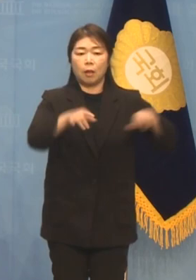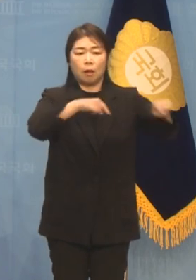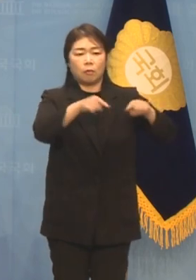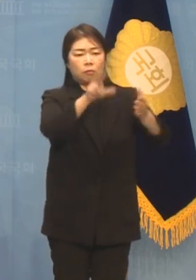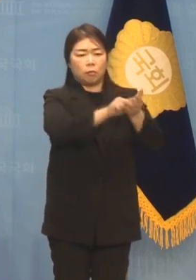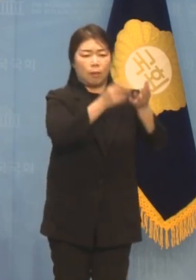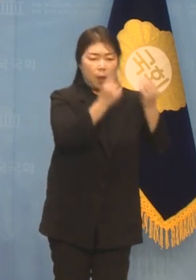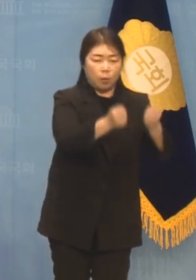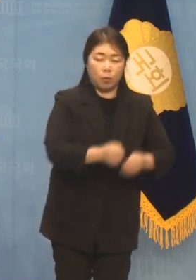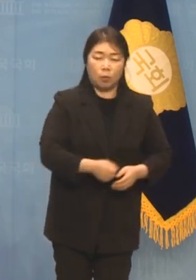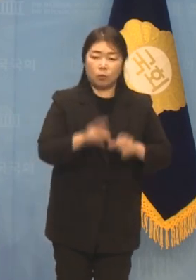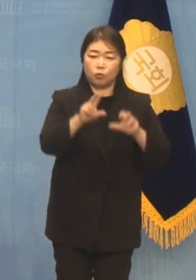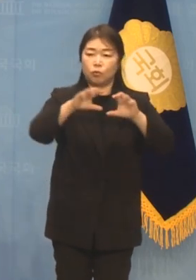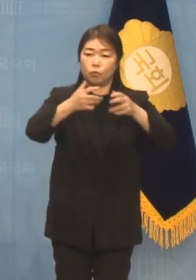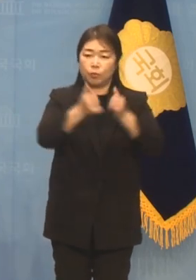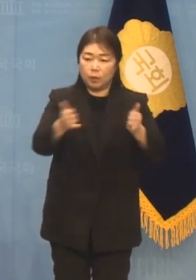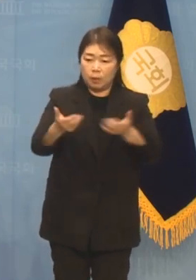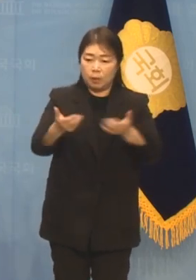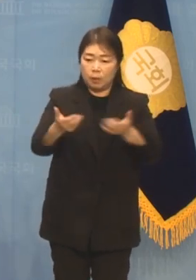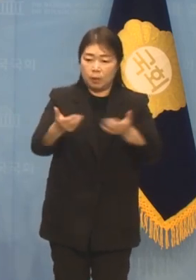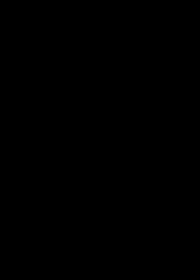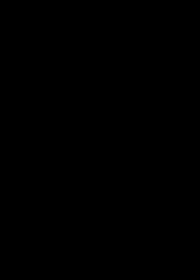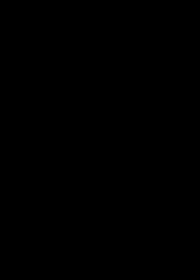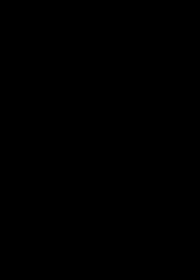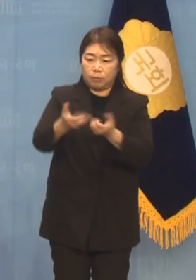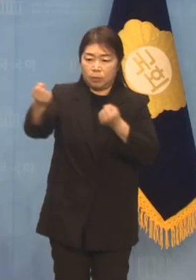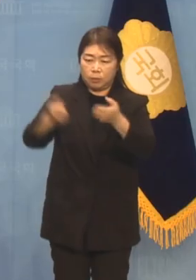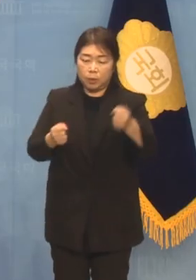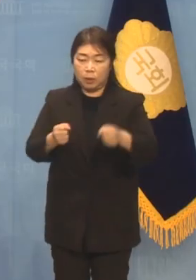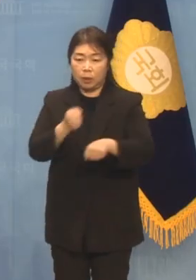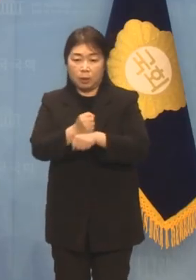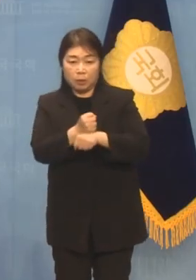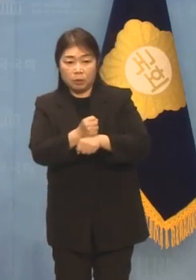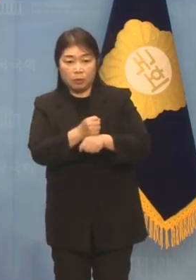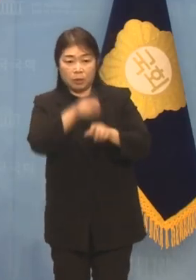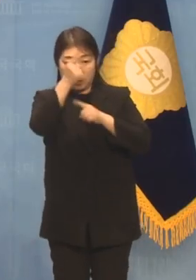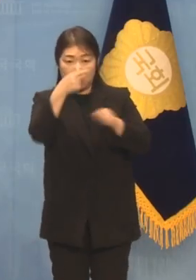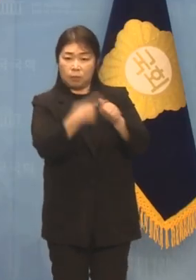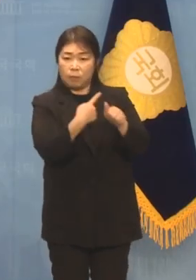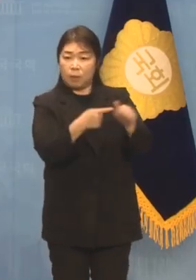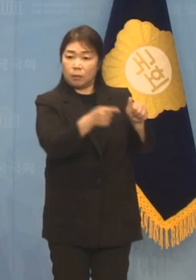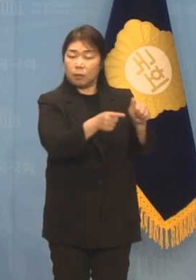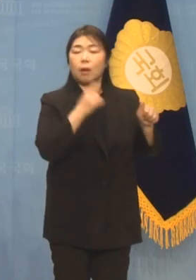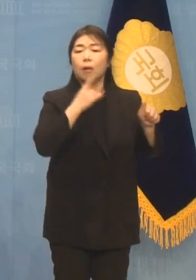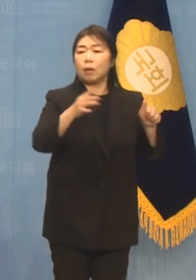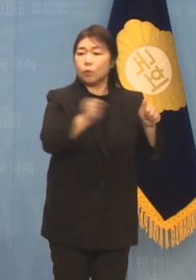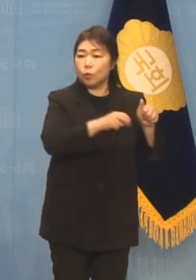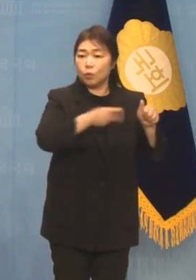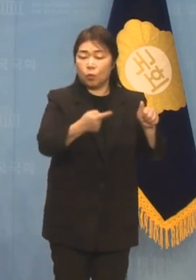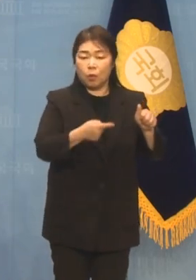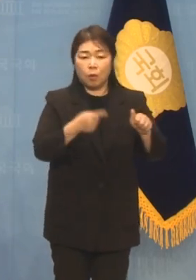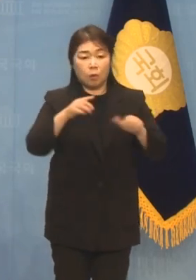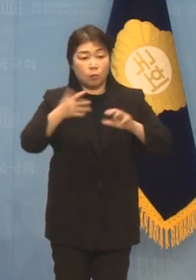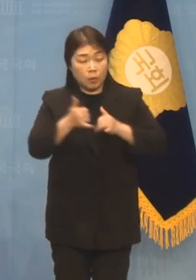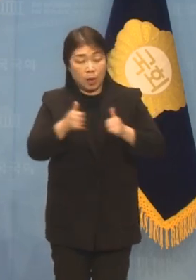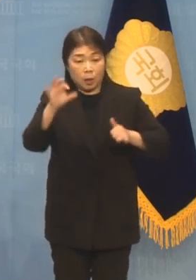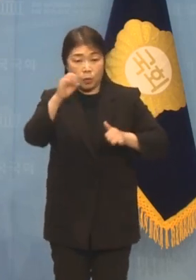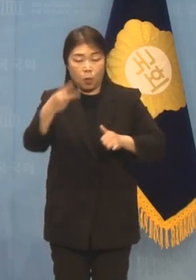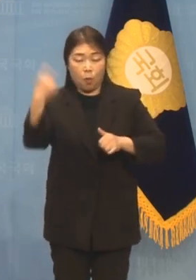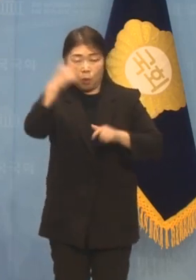국민 갈라치기 하는 이준석 대표에 대한 비판만으로 국민의 지지를 얻었다는